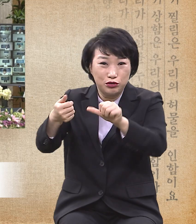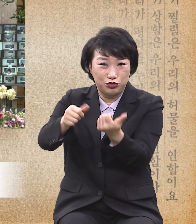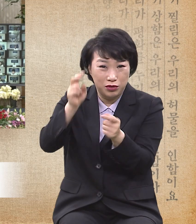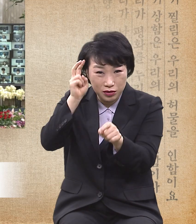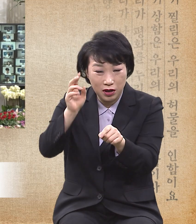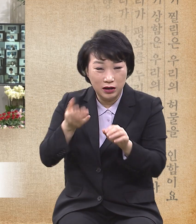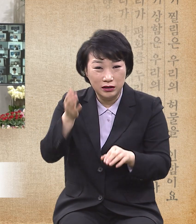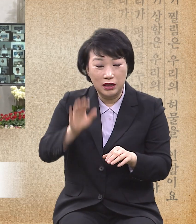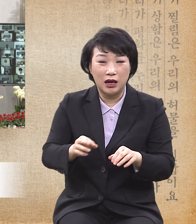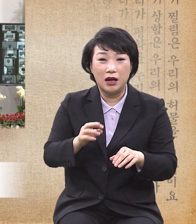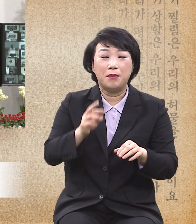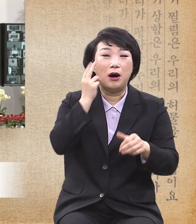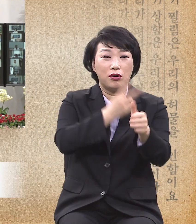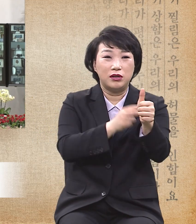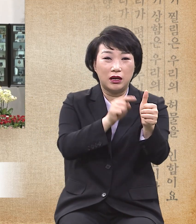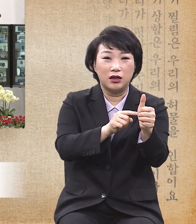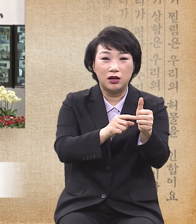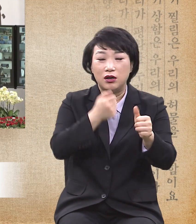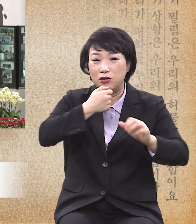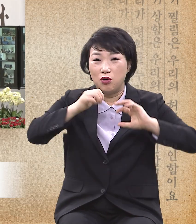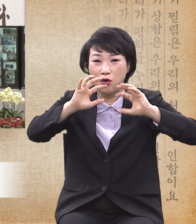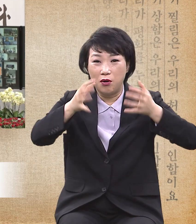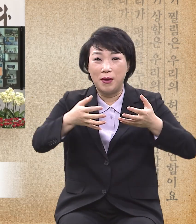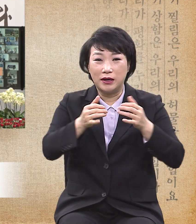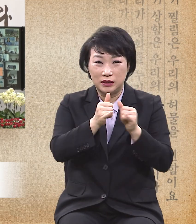때문에 참수형을 내렸는데,